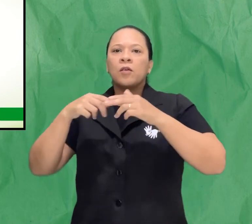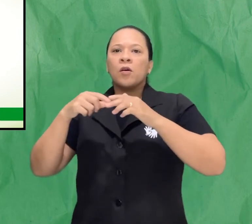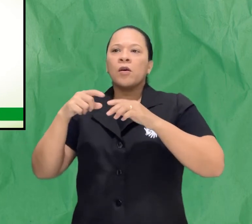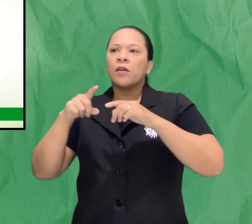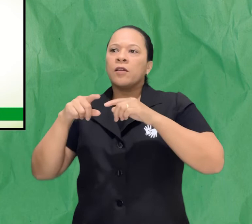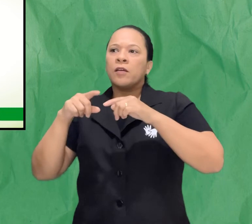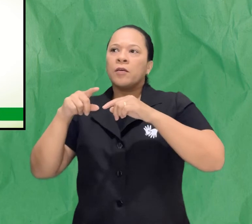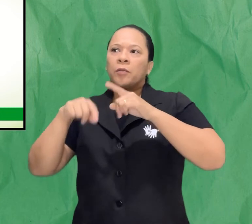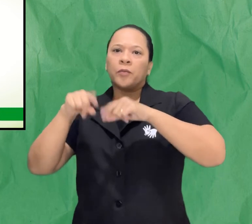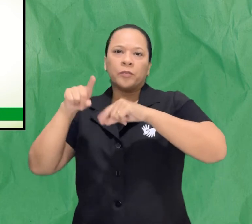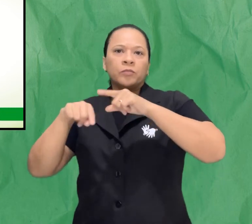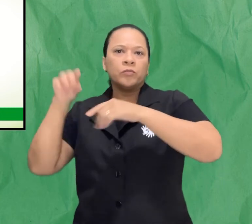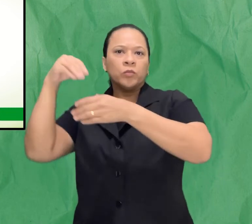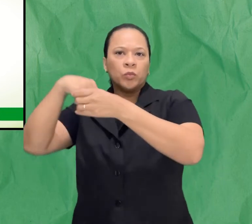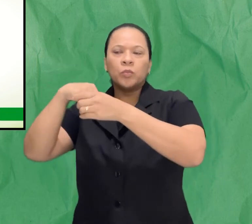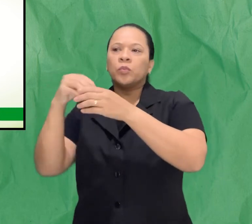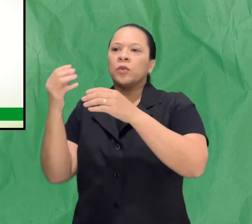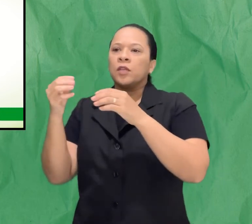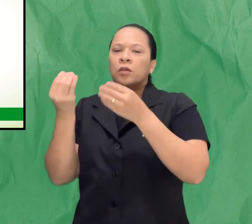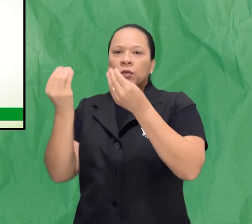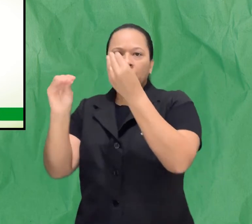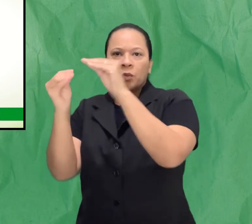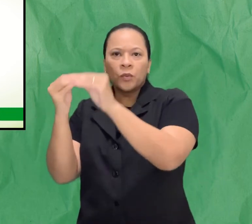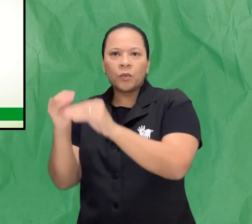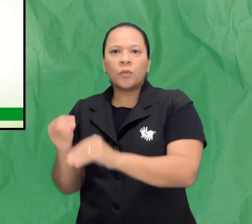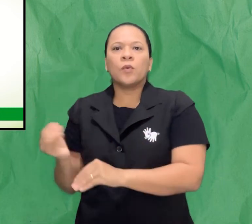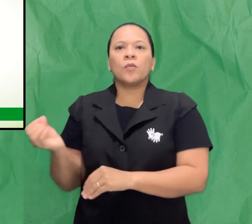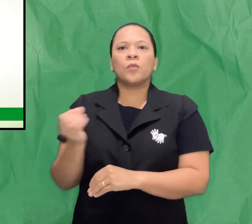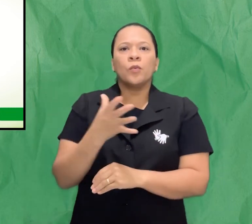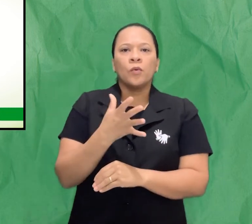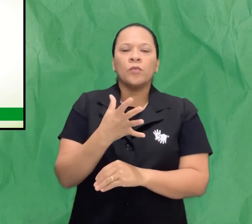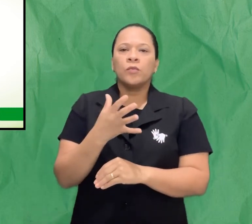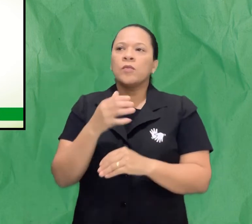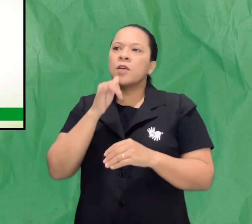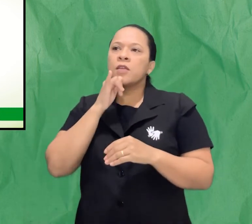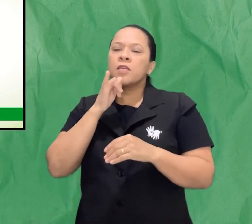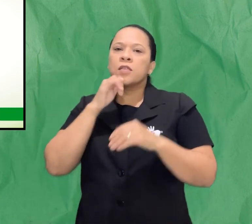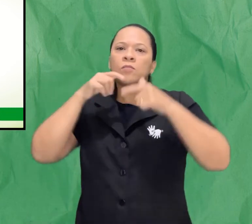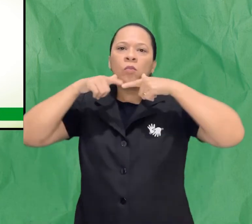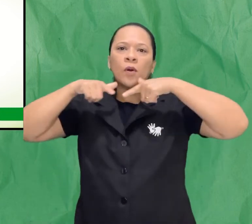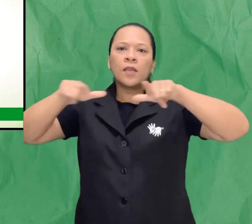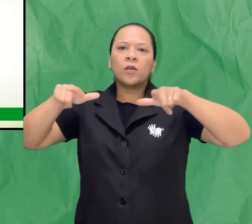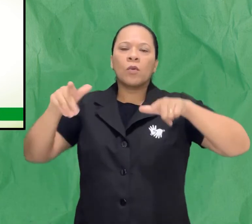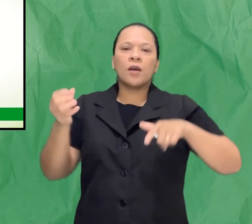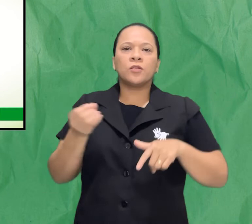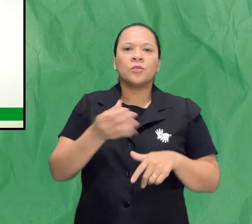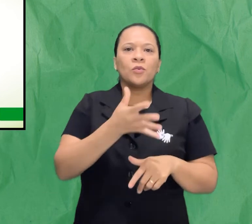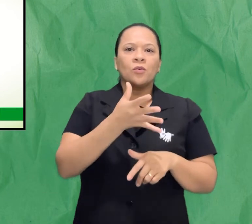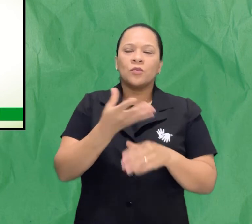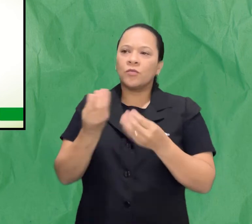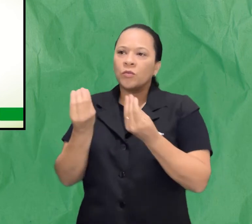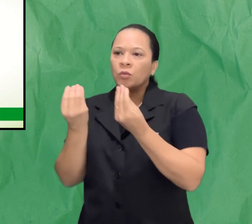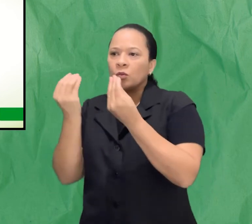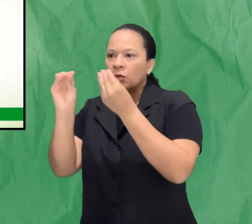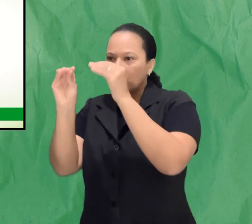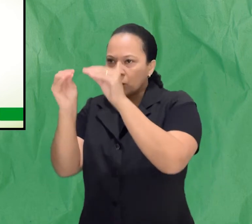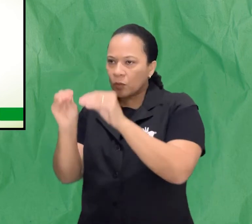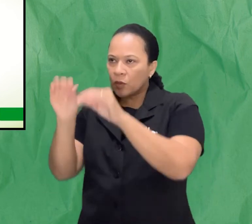a essa ideia, meu Visual Studio Code. Quero adicionar uma nova linguagem que ele